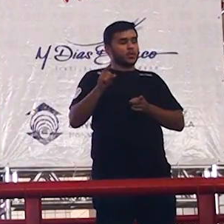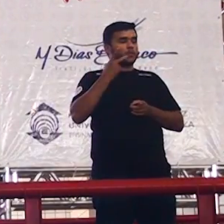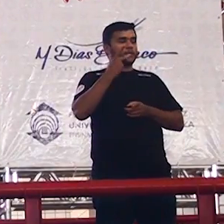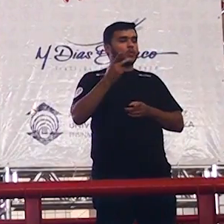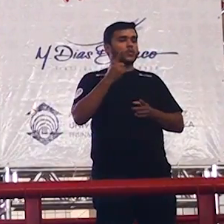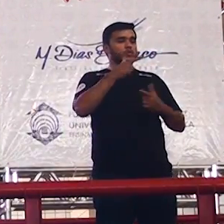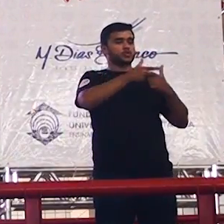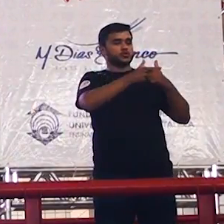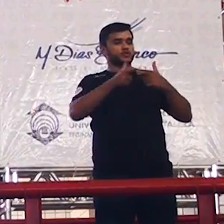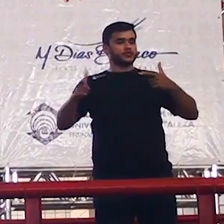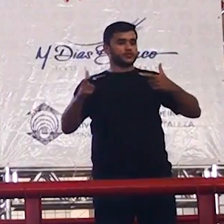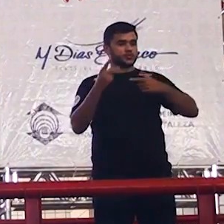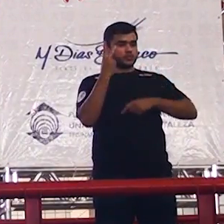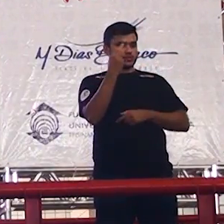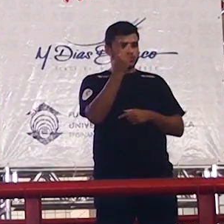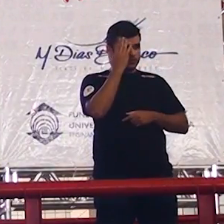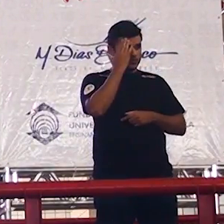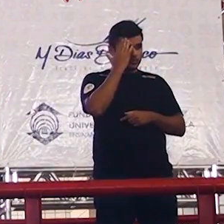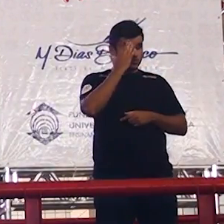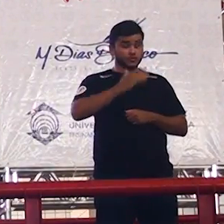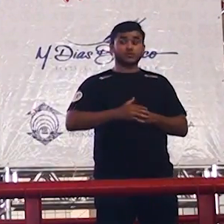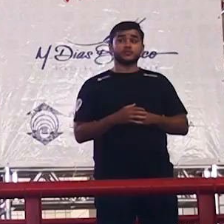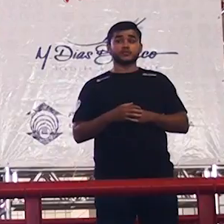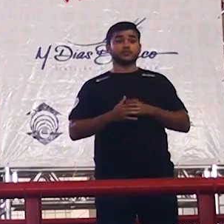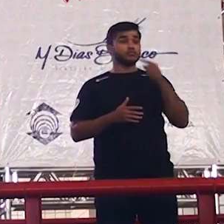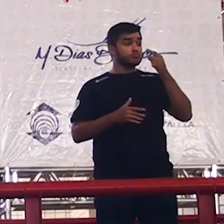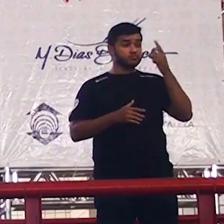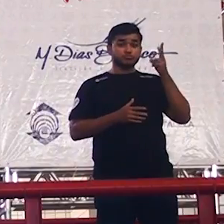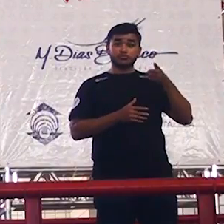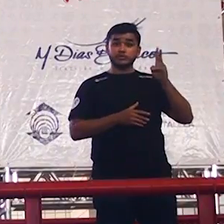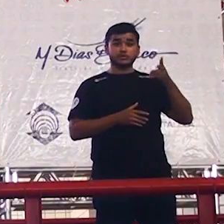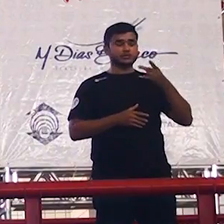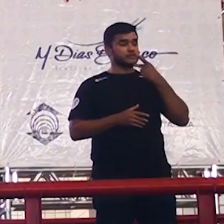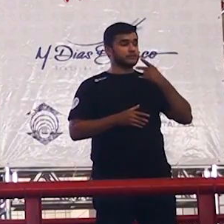2. Certo? Não esqueçam disso.